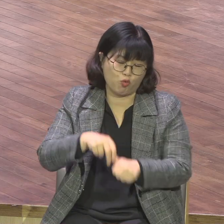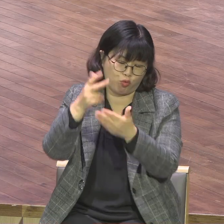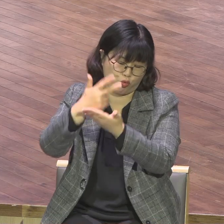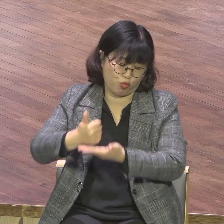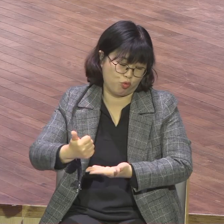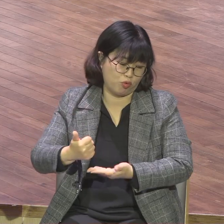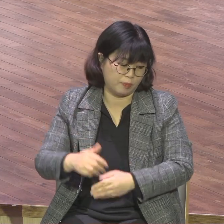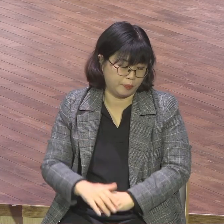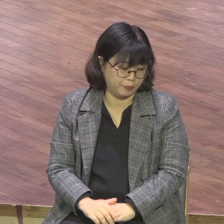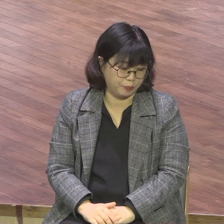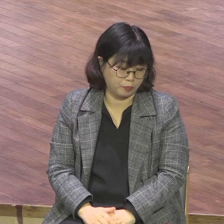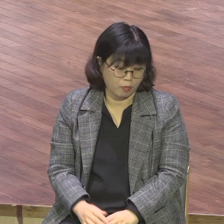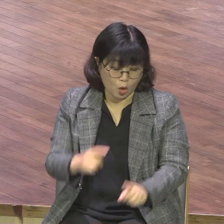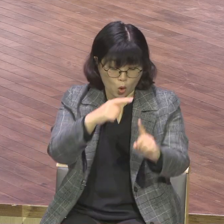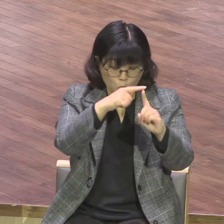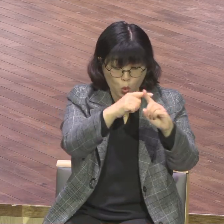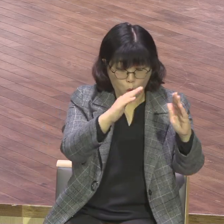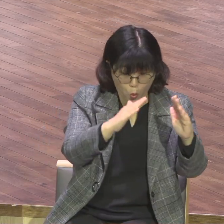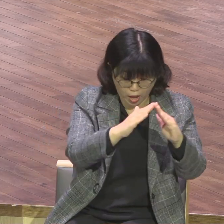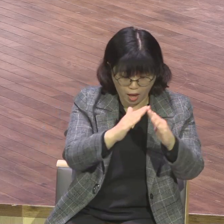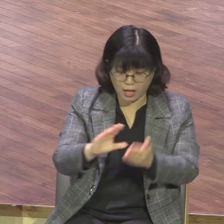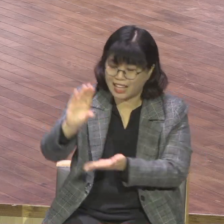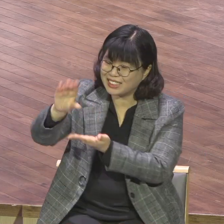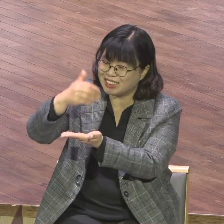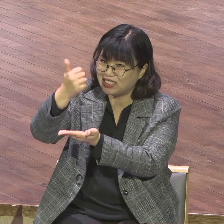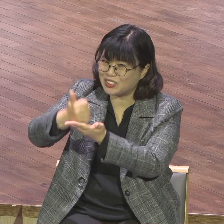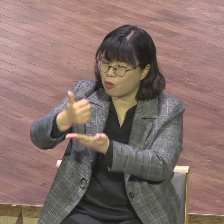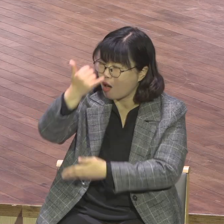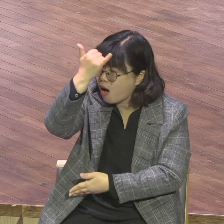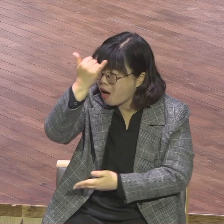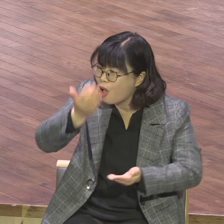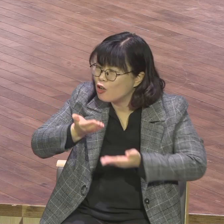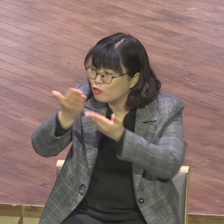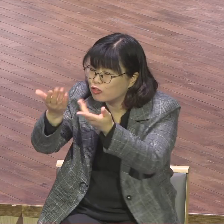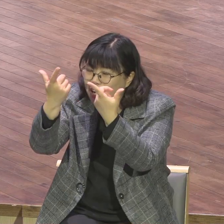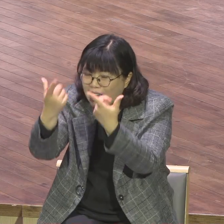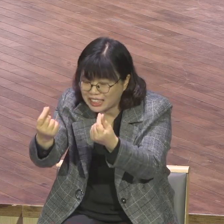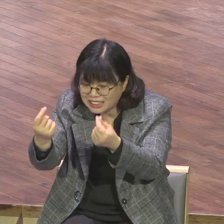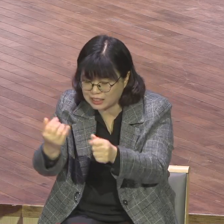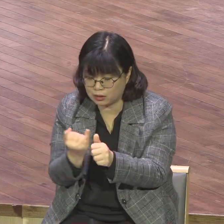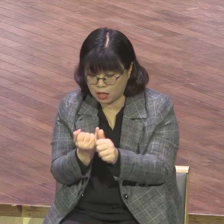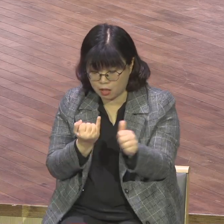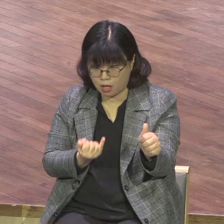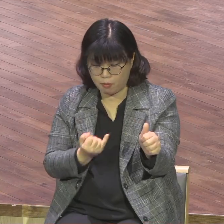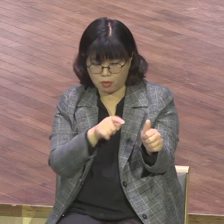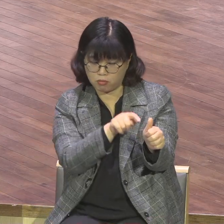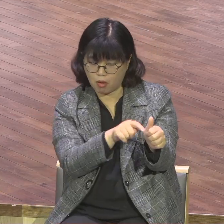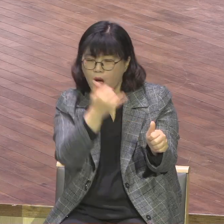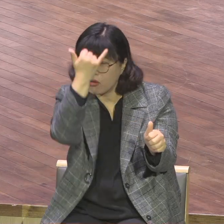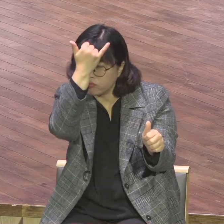그리스도에게 하듯 아내들도 범사에 자기 남편에게 복종할지니라.